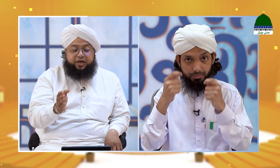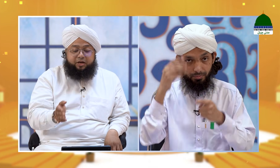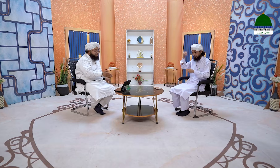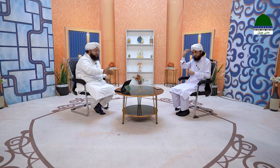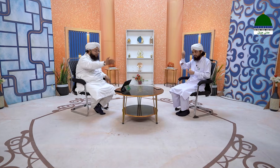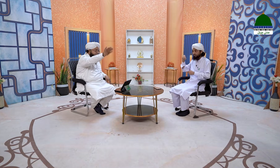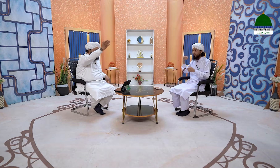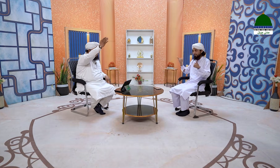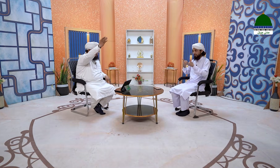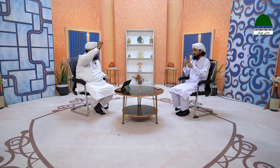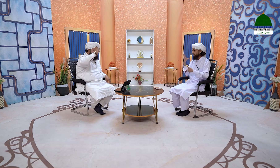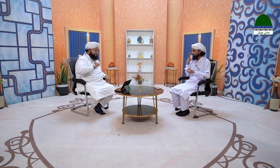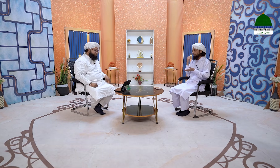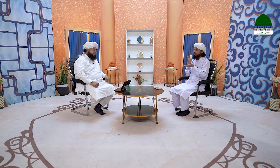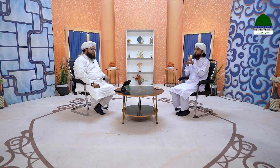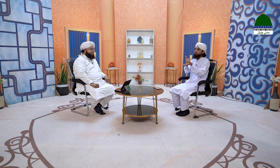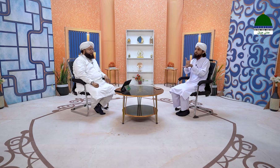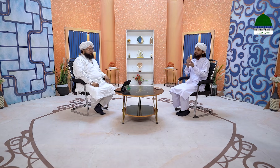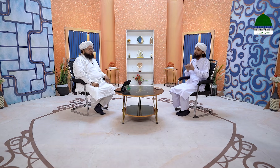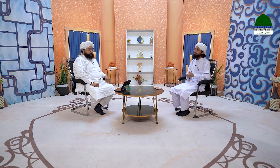اجر کے برابر ہوگا۔